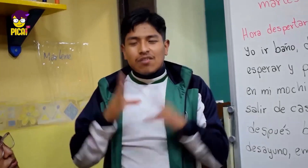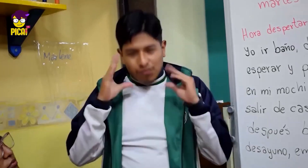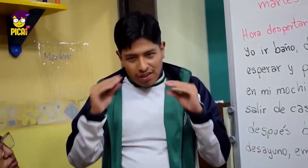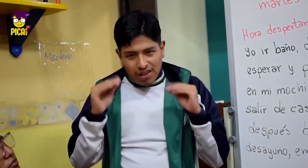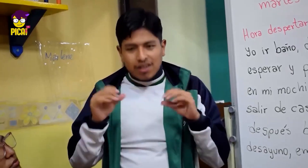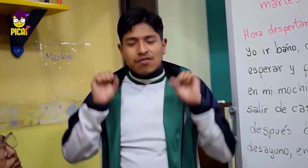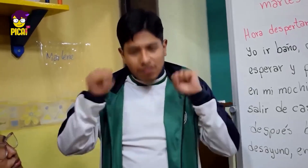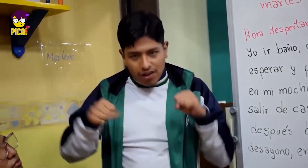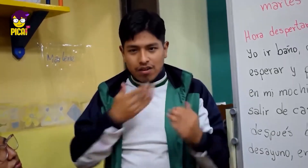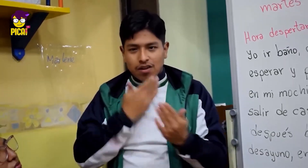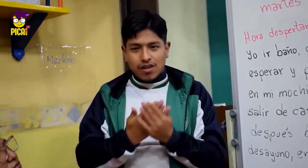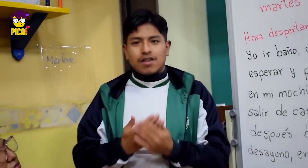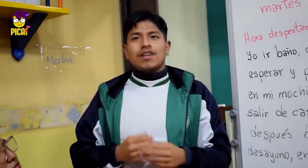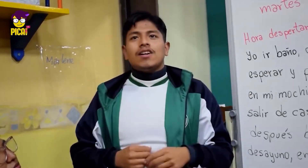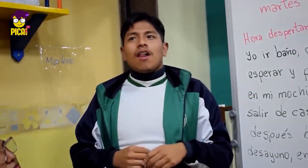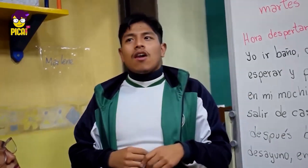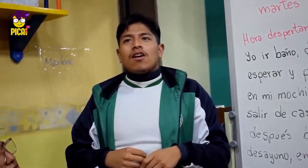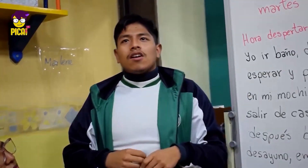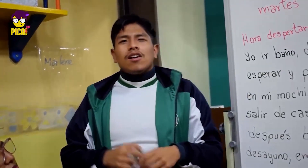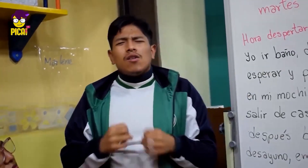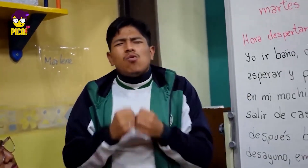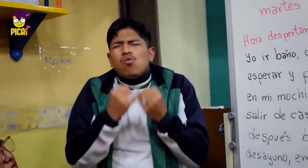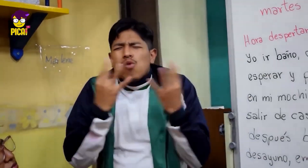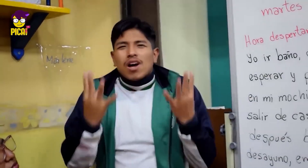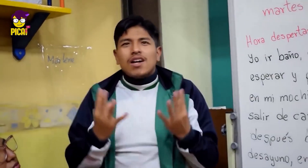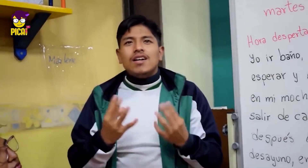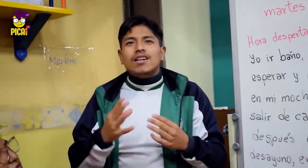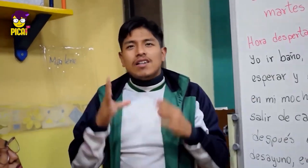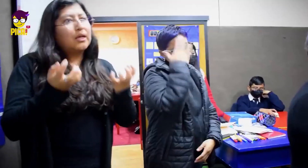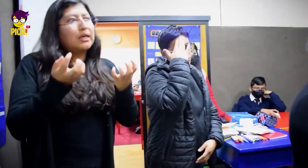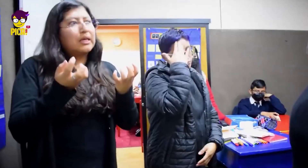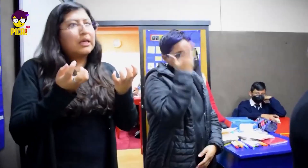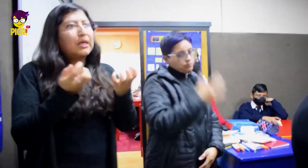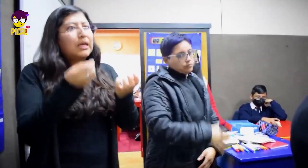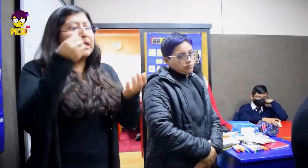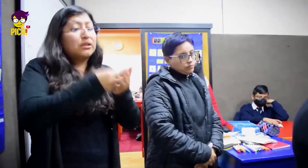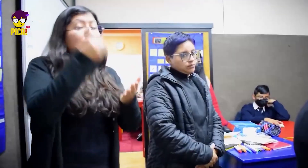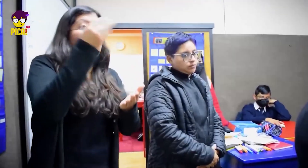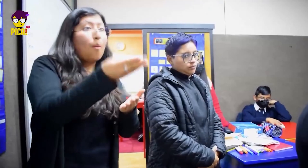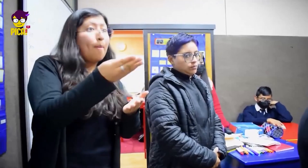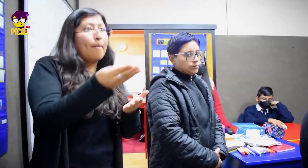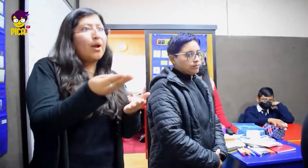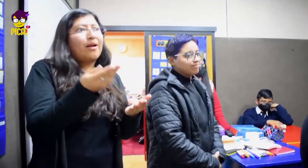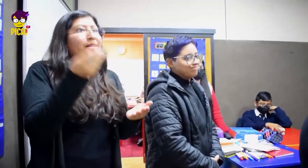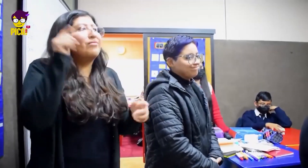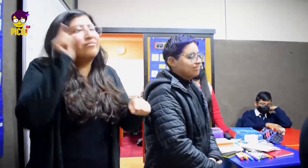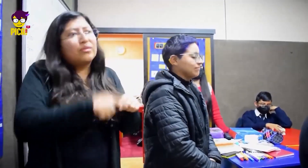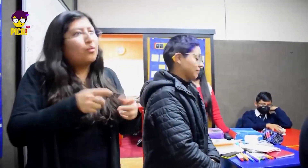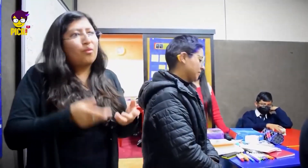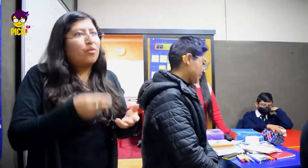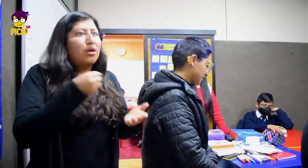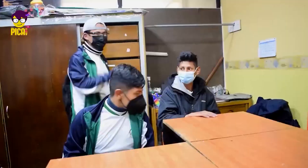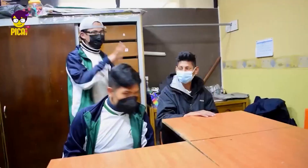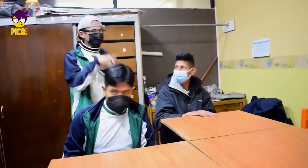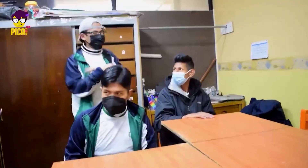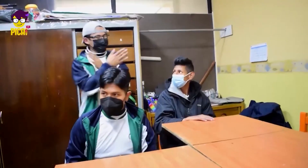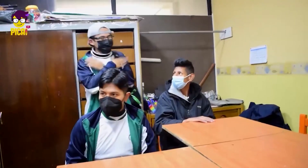cosas diferentes con mis compañeros. Y las profesoras siempre nos dicen que podemos aprender mucho. Necesitamos pensar y aprender para el